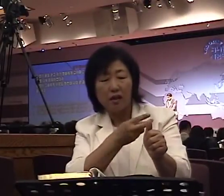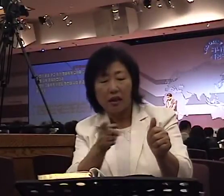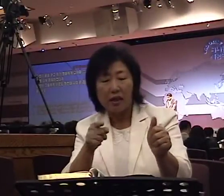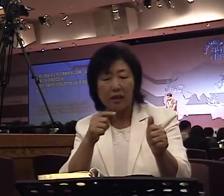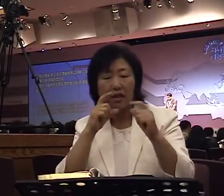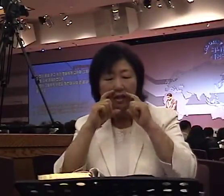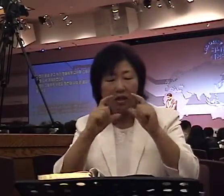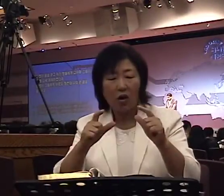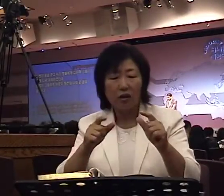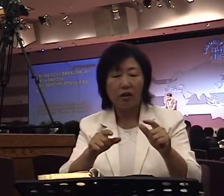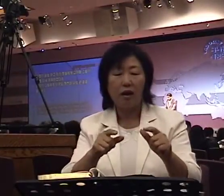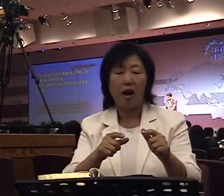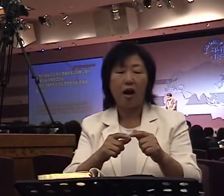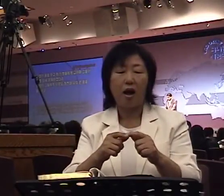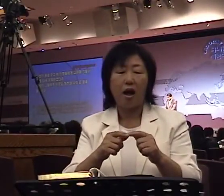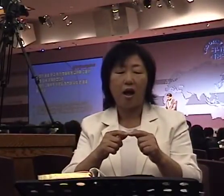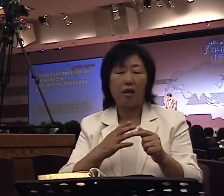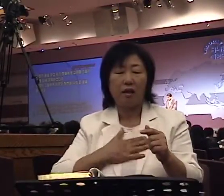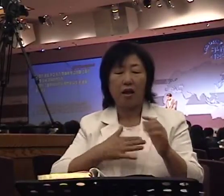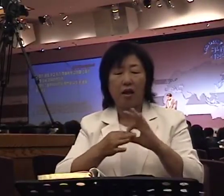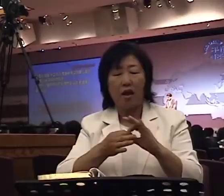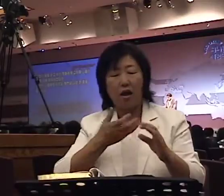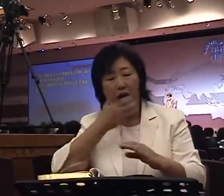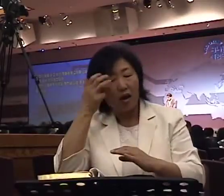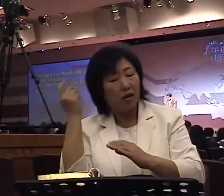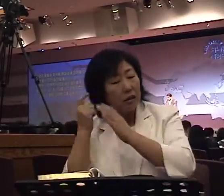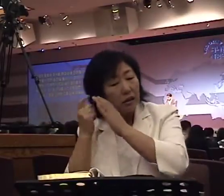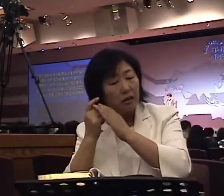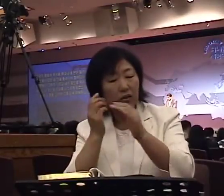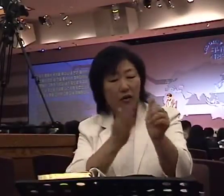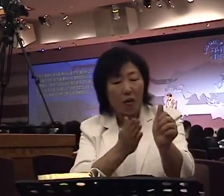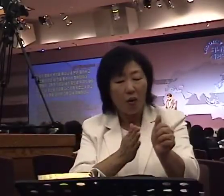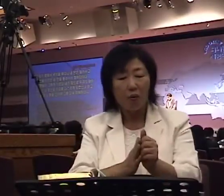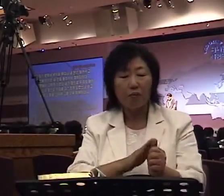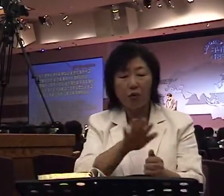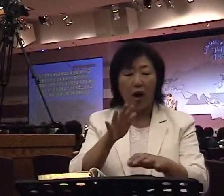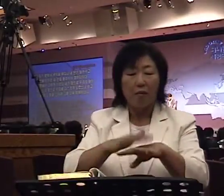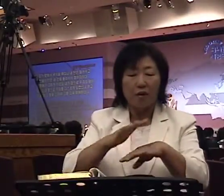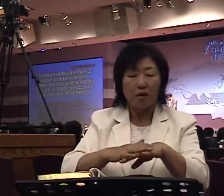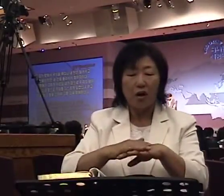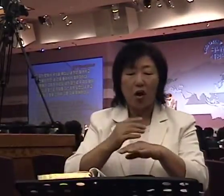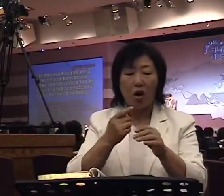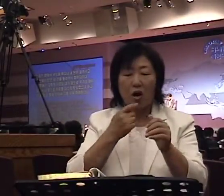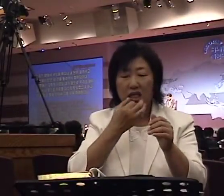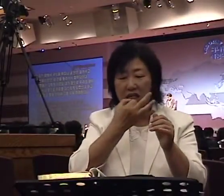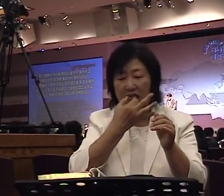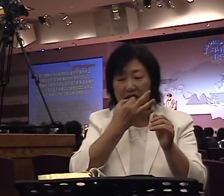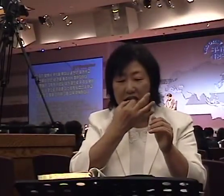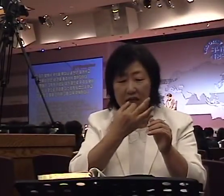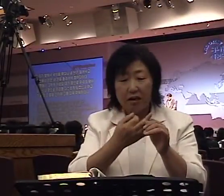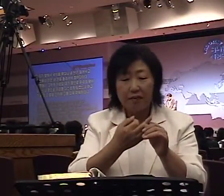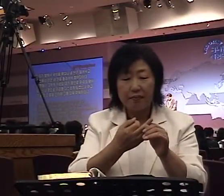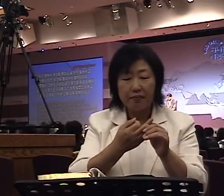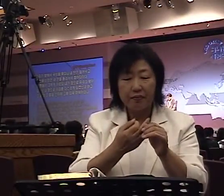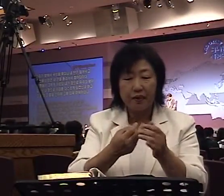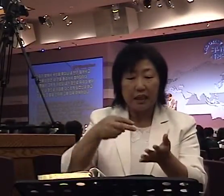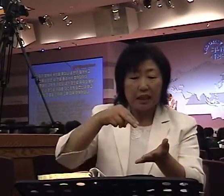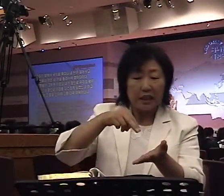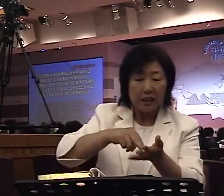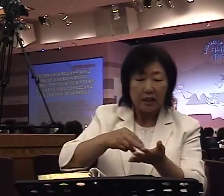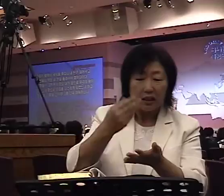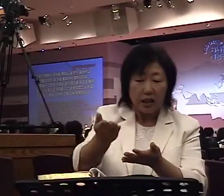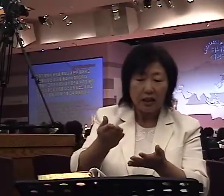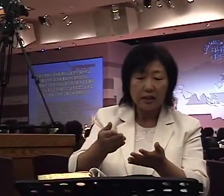그들에게 이르되 청컨대 나의 꾼 꿈을 들으시고 우리가 밭에서 곡식을 묵더니 내 단은 일어서고